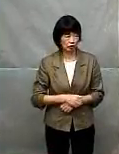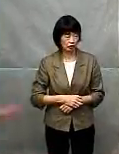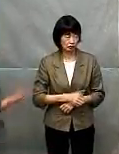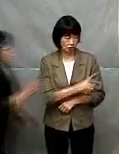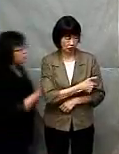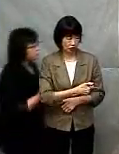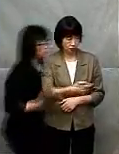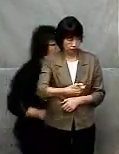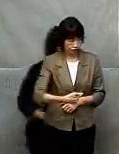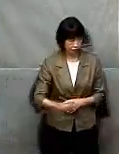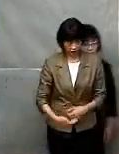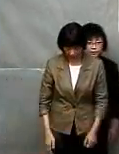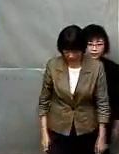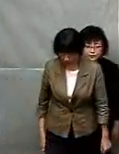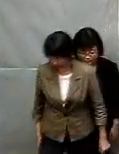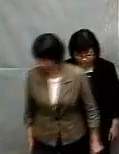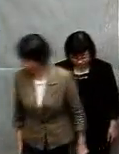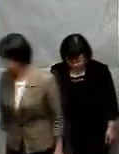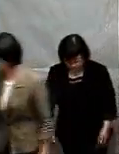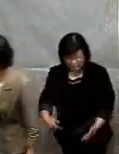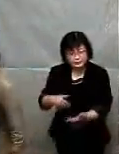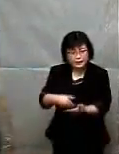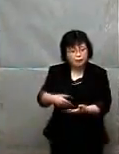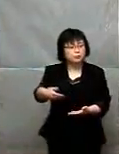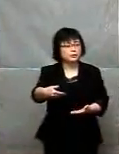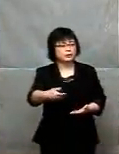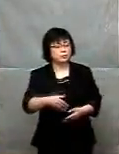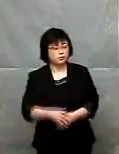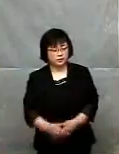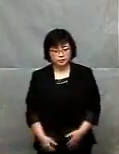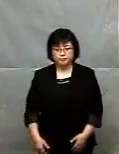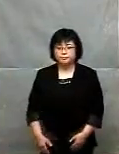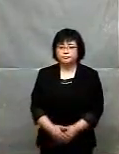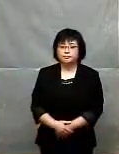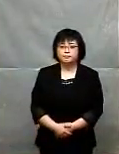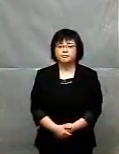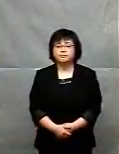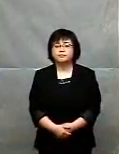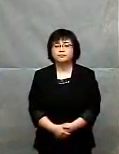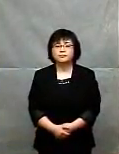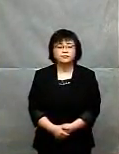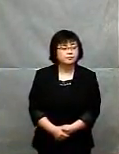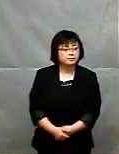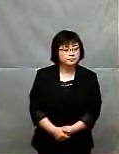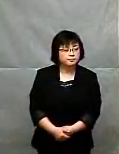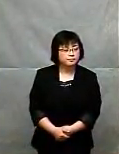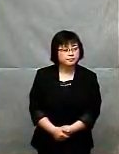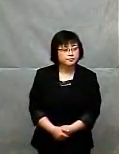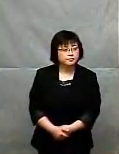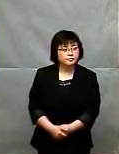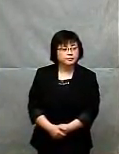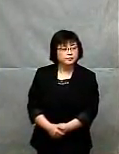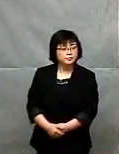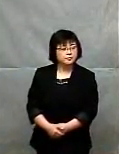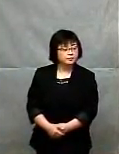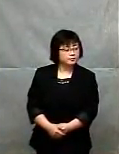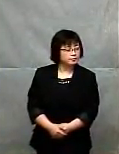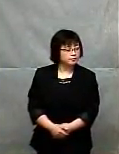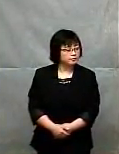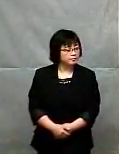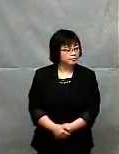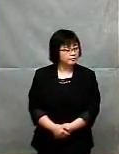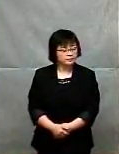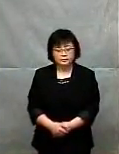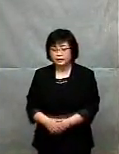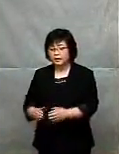最後の質問にします、 はい、 初会合以降なんですけれども、 はい、 頭取りのみで非公開となっています会議が。非公